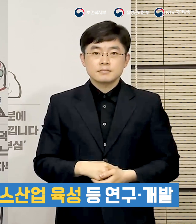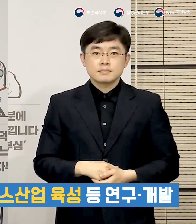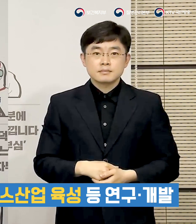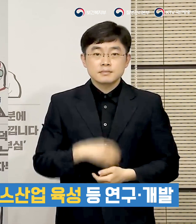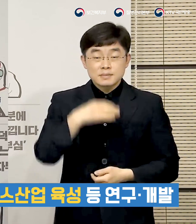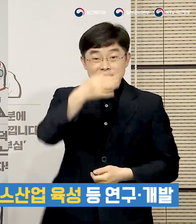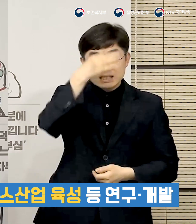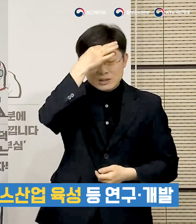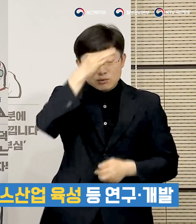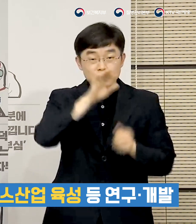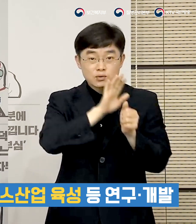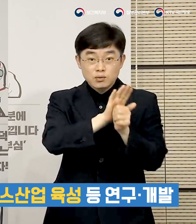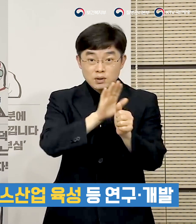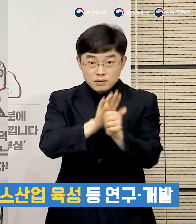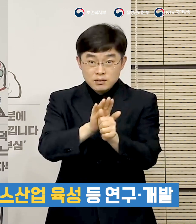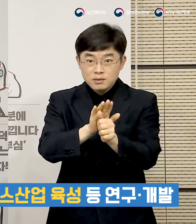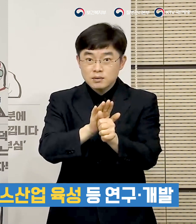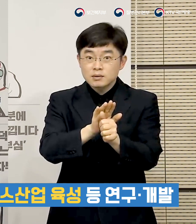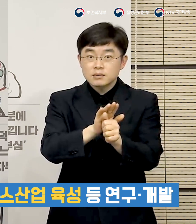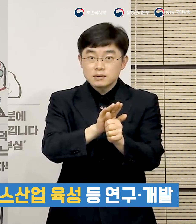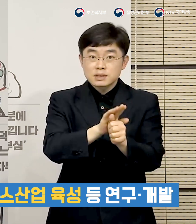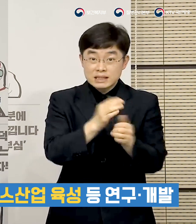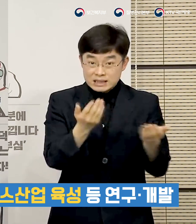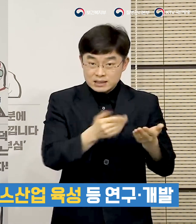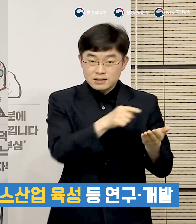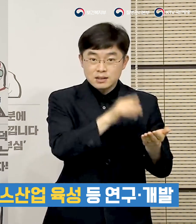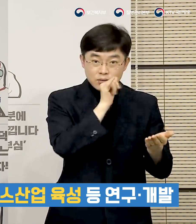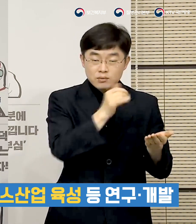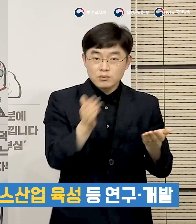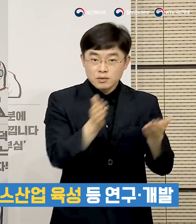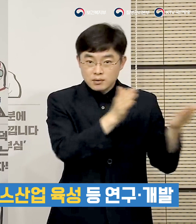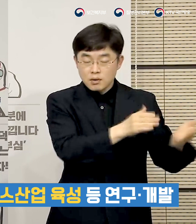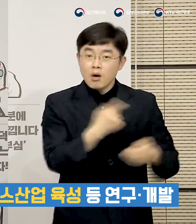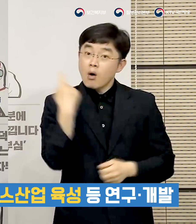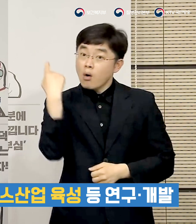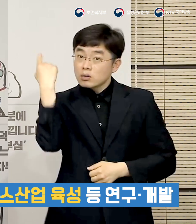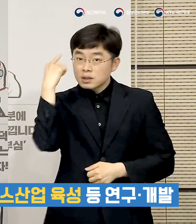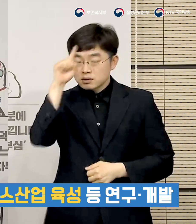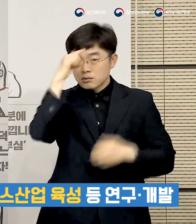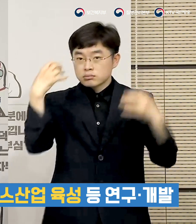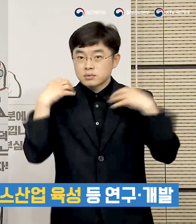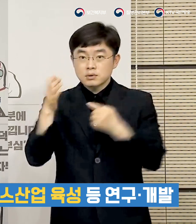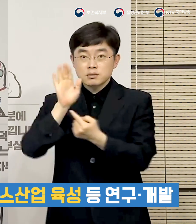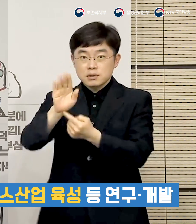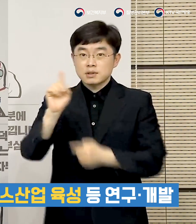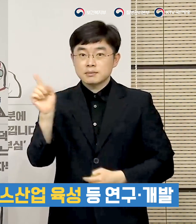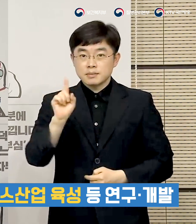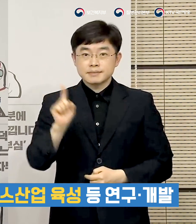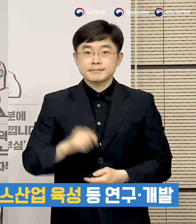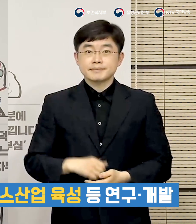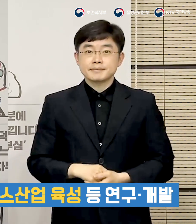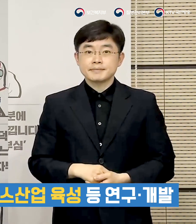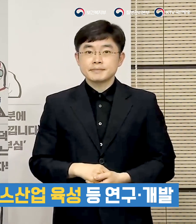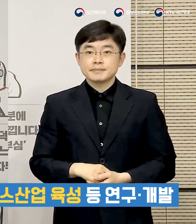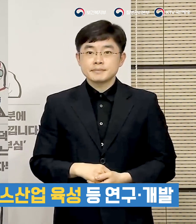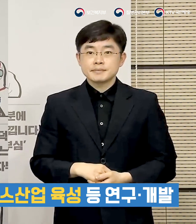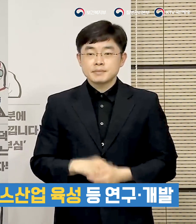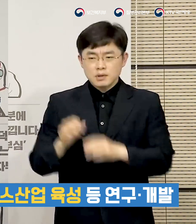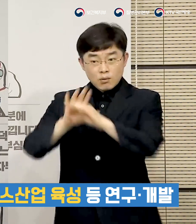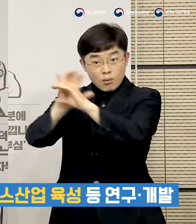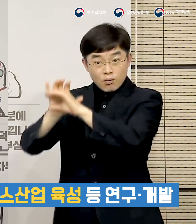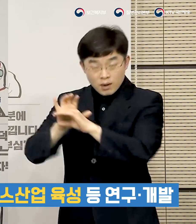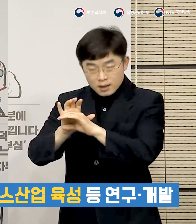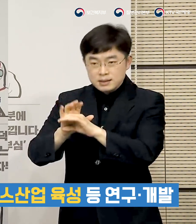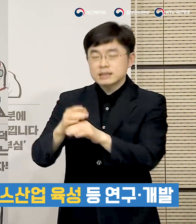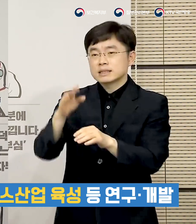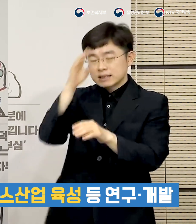기술 지원 업무가 좀 있고, 그다음에 추가적으로 어제 정부에서 코로나19 치료제